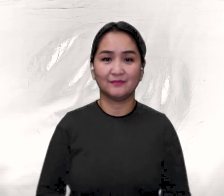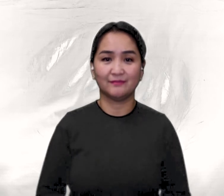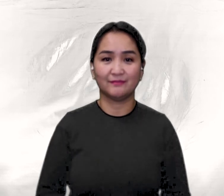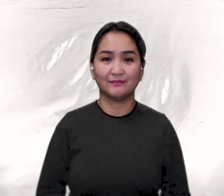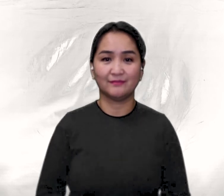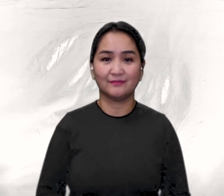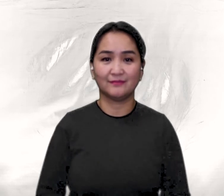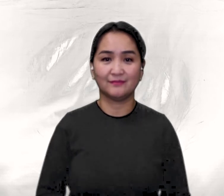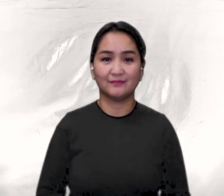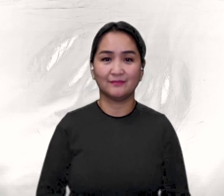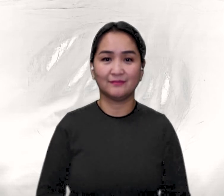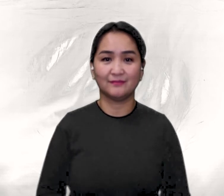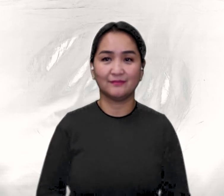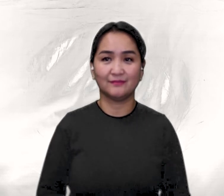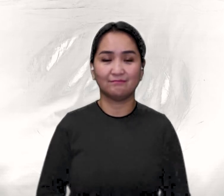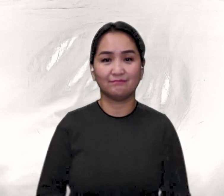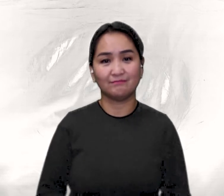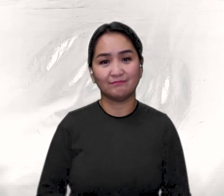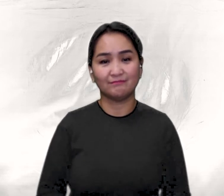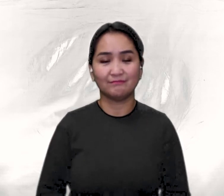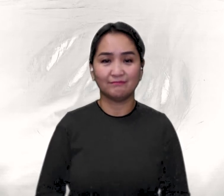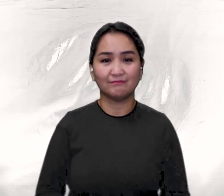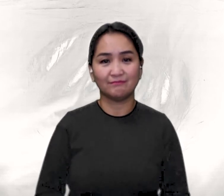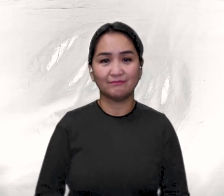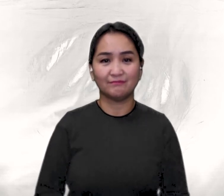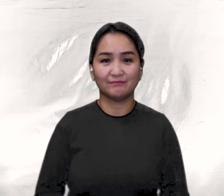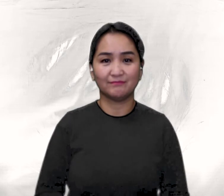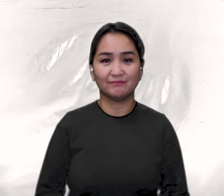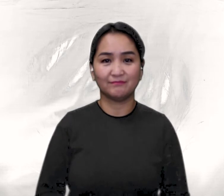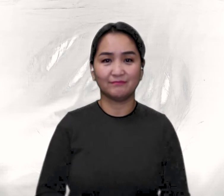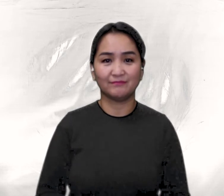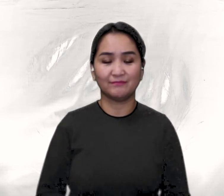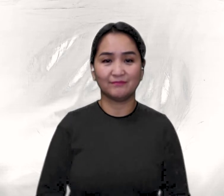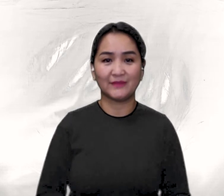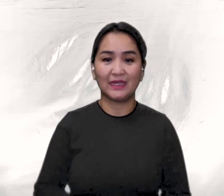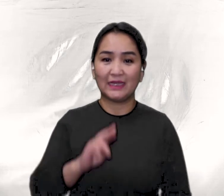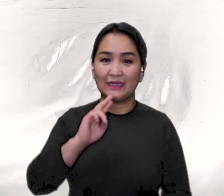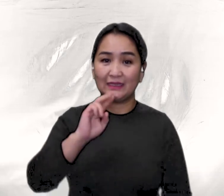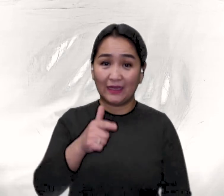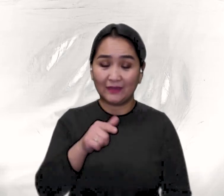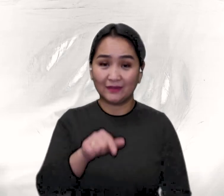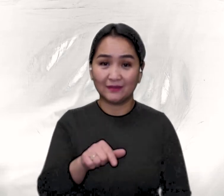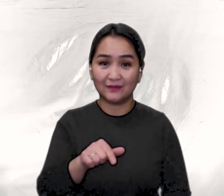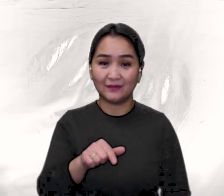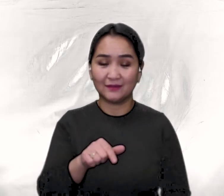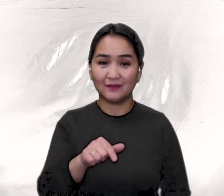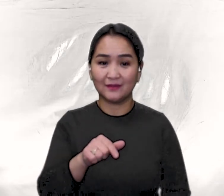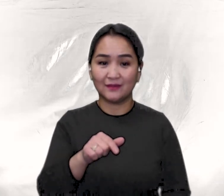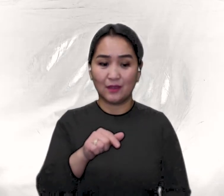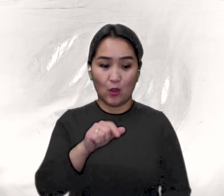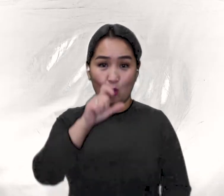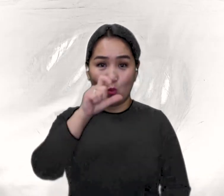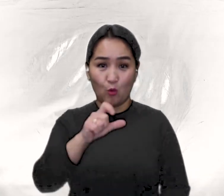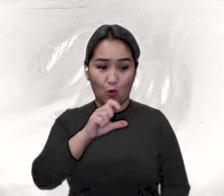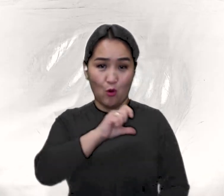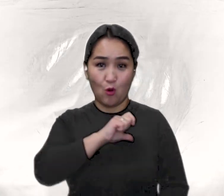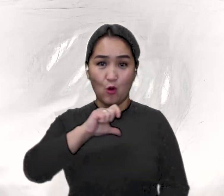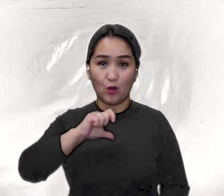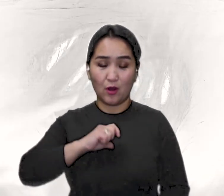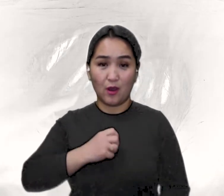За ер нь гээд яг тэр илэрхийлэх хүн чинь яг өөр чи яг 100%